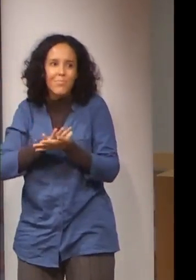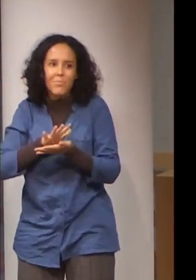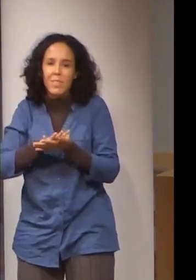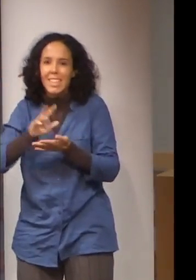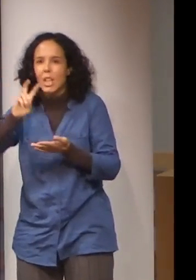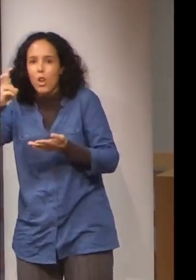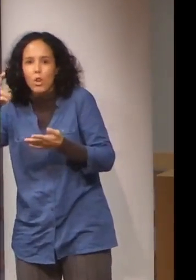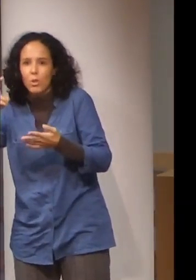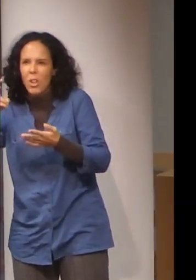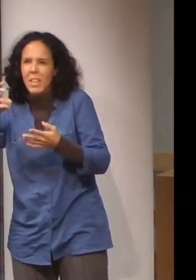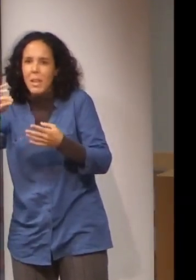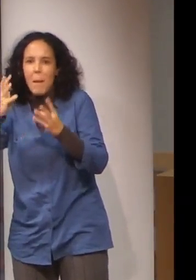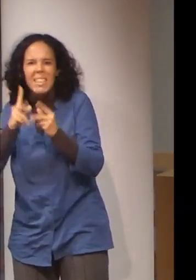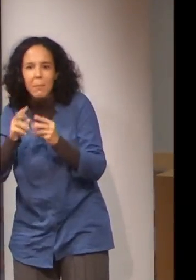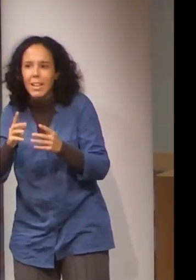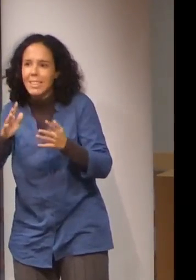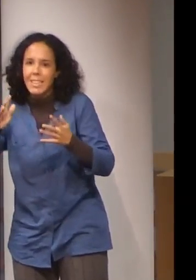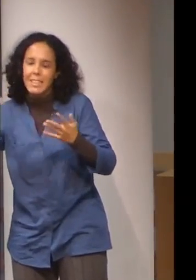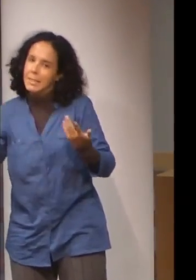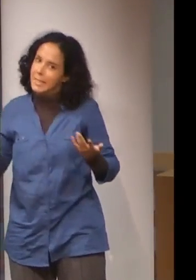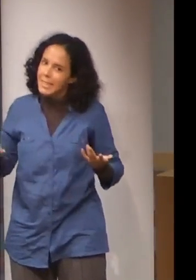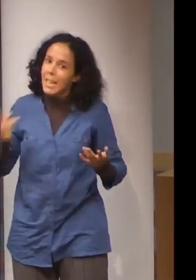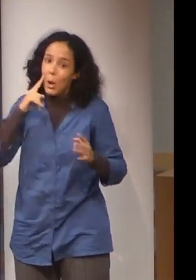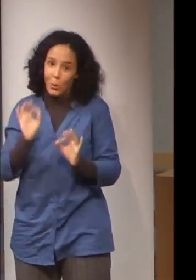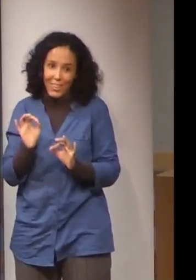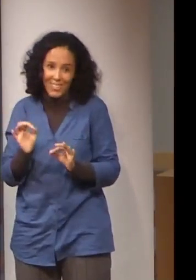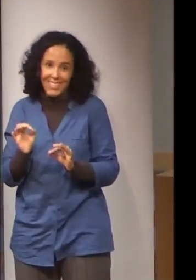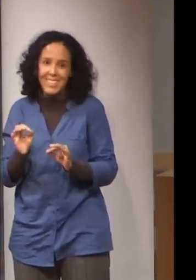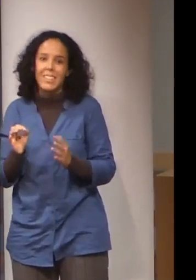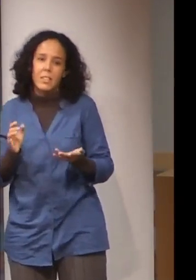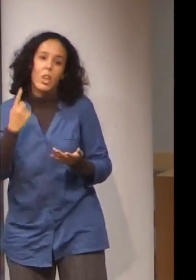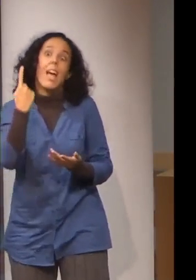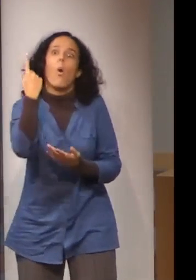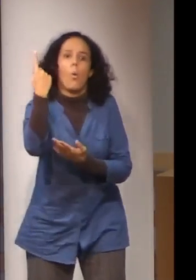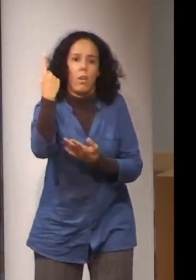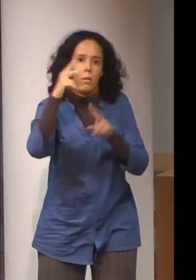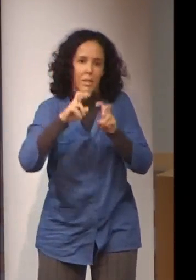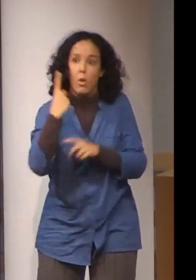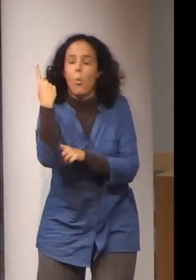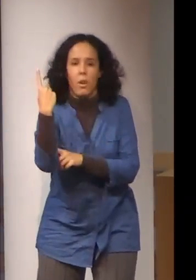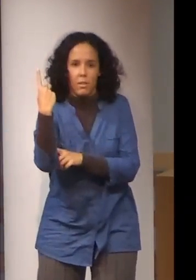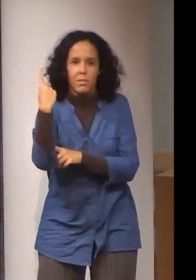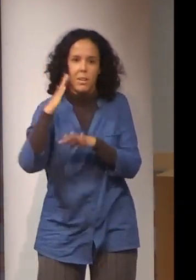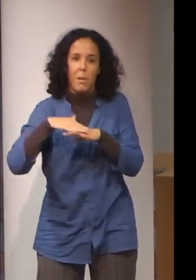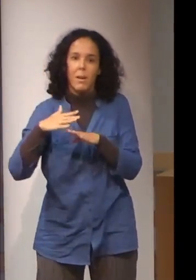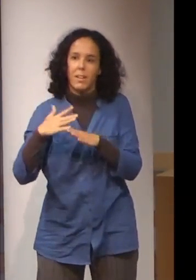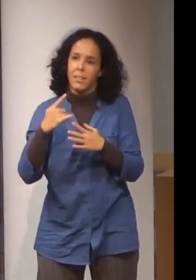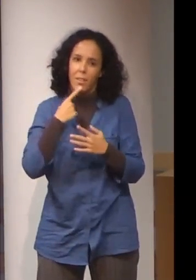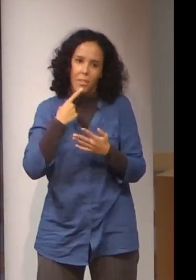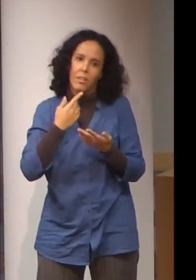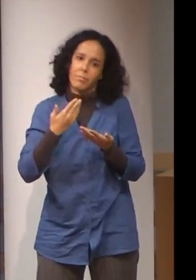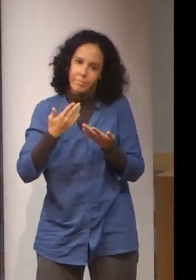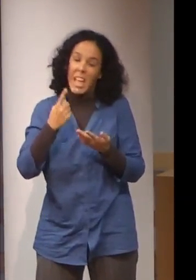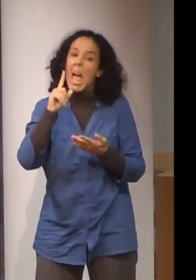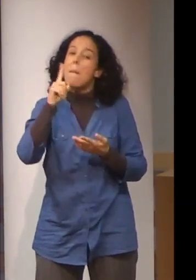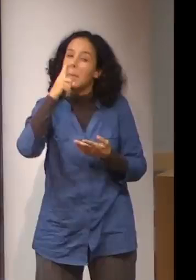esa iniciación inmediata en el desarrollo de diferentes conceptos, diferentes materias, matemáticas,